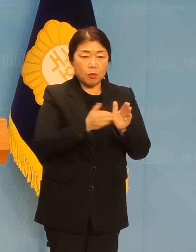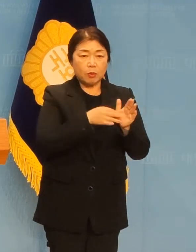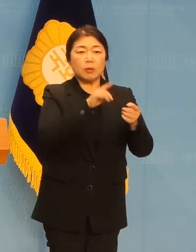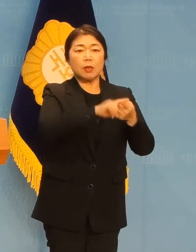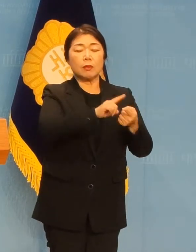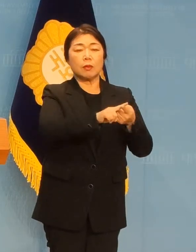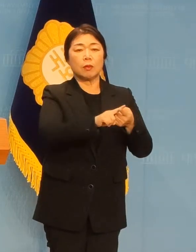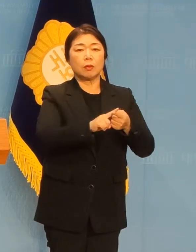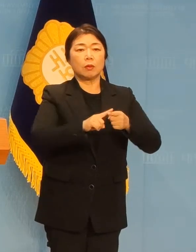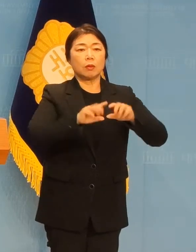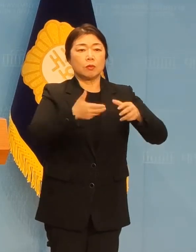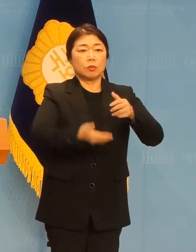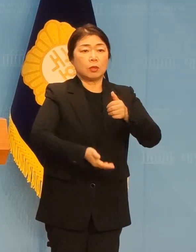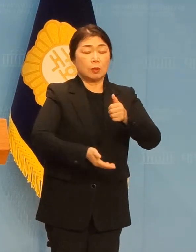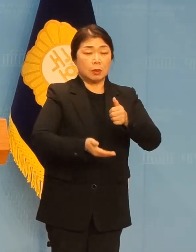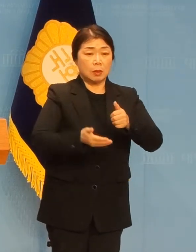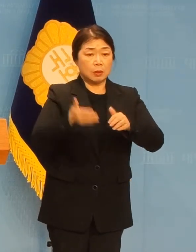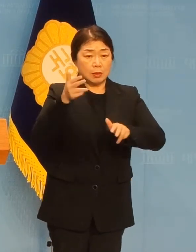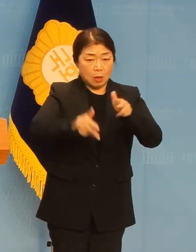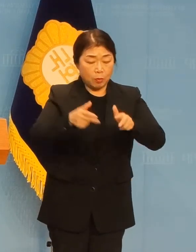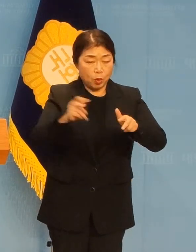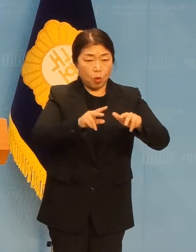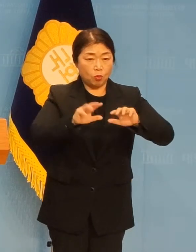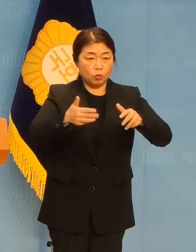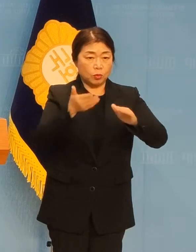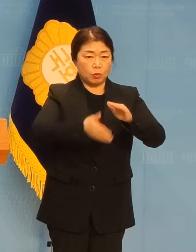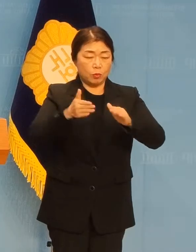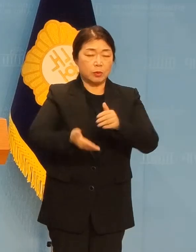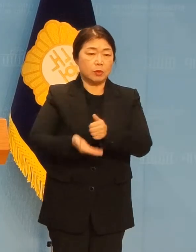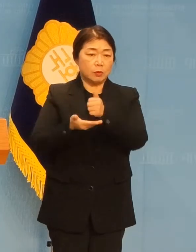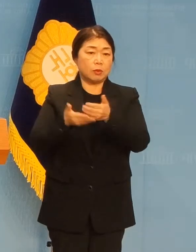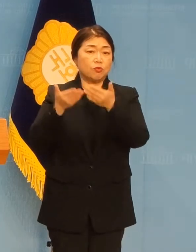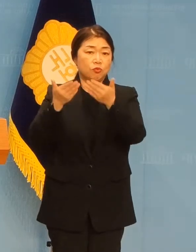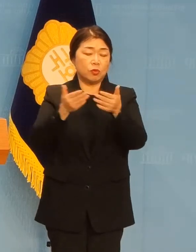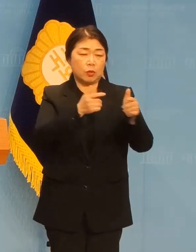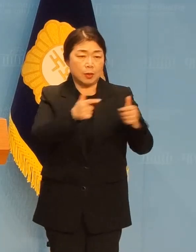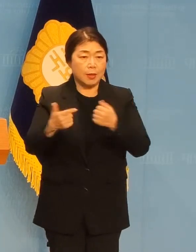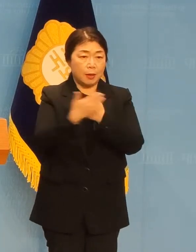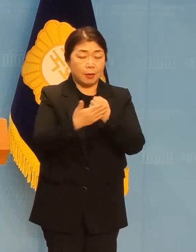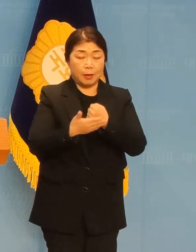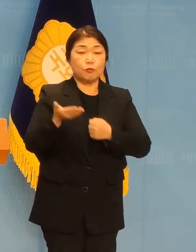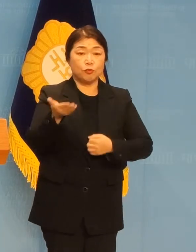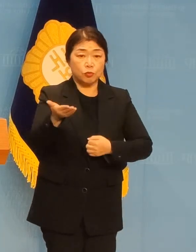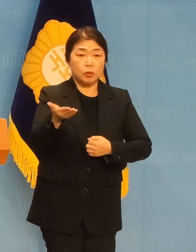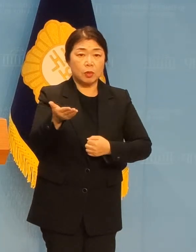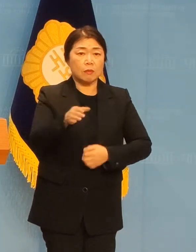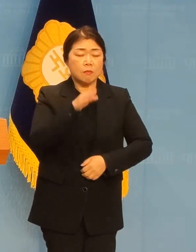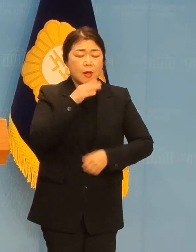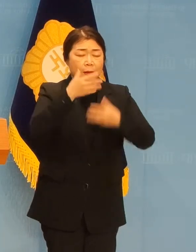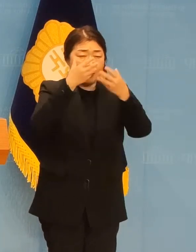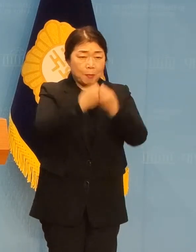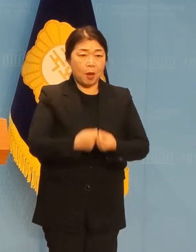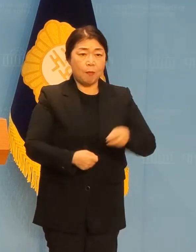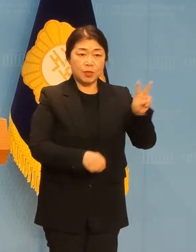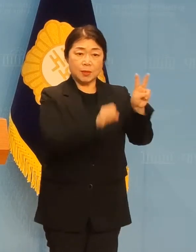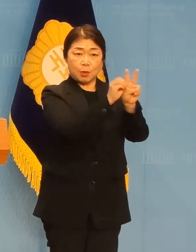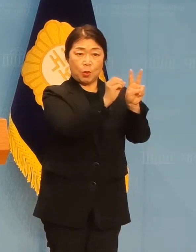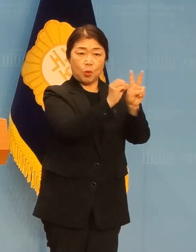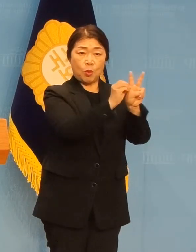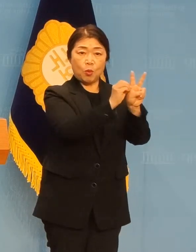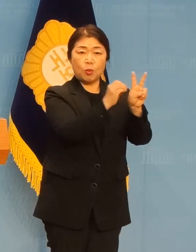국가사업 등 각종 혜택을 제공한 정황들까지 V제로 김건희를 둘러싼